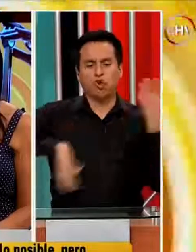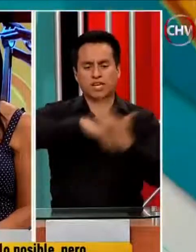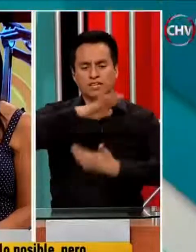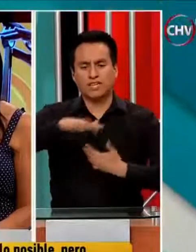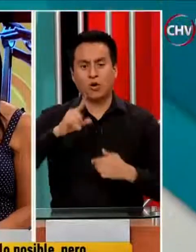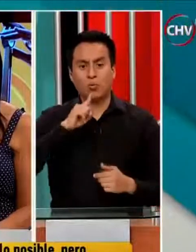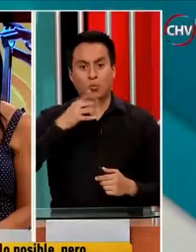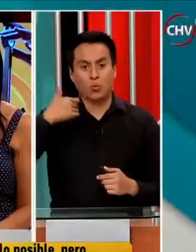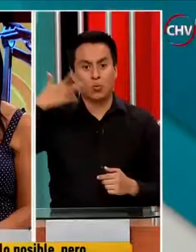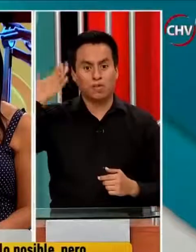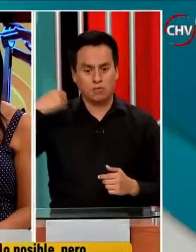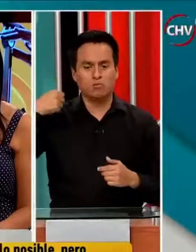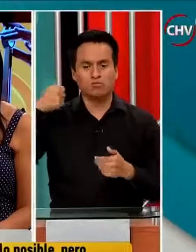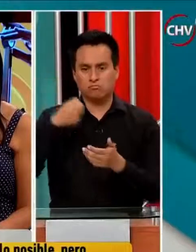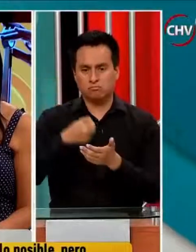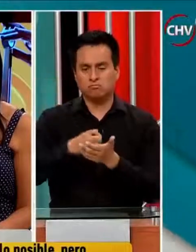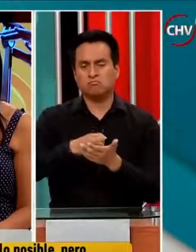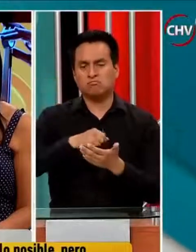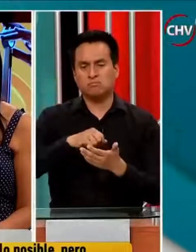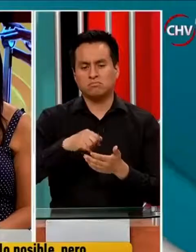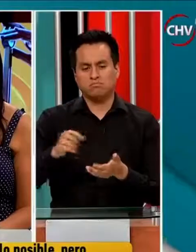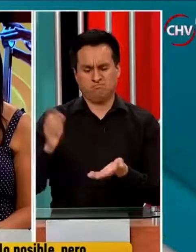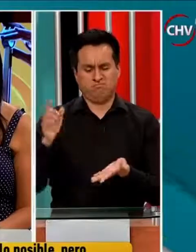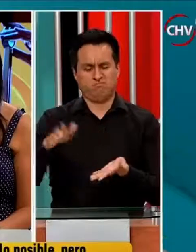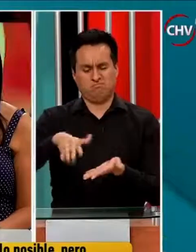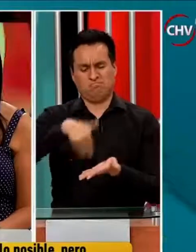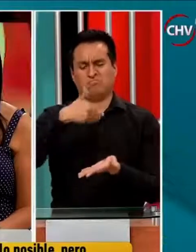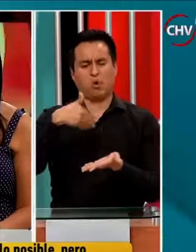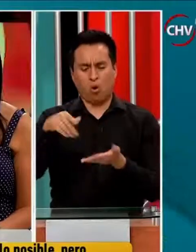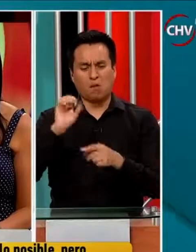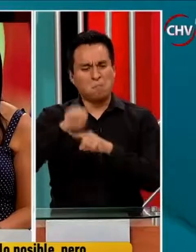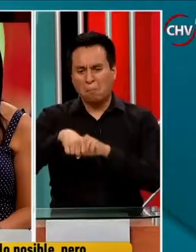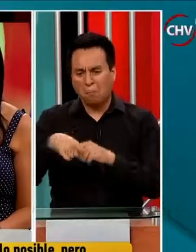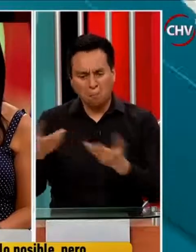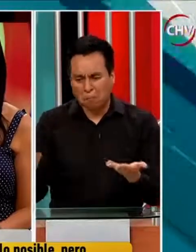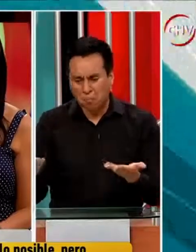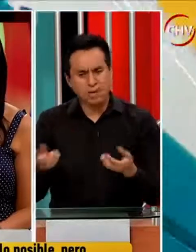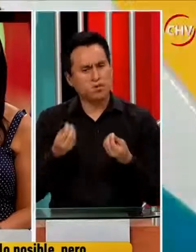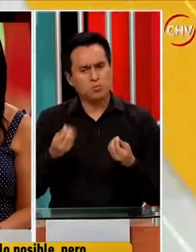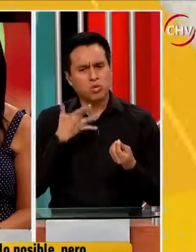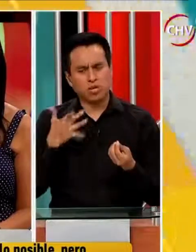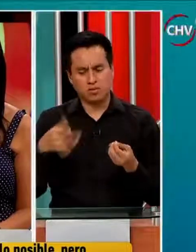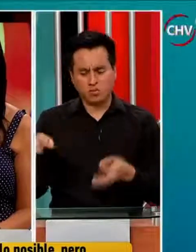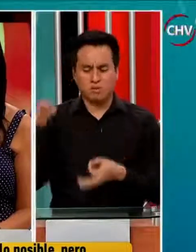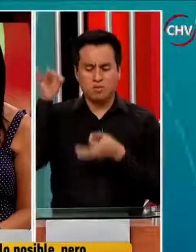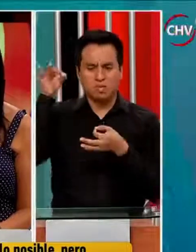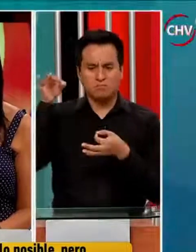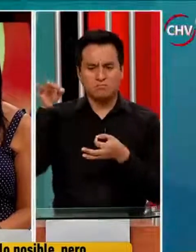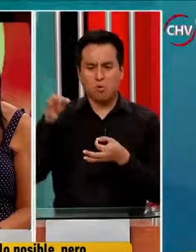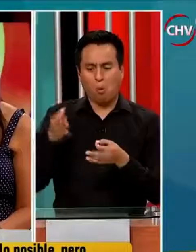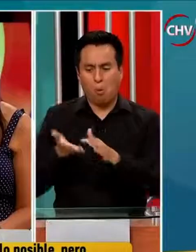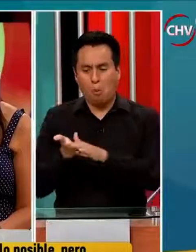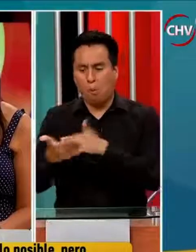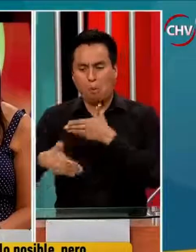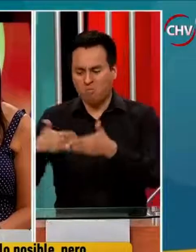vez. Y me rechazaron la demanda. ¿Por qué? Aquí tengo los papeles. Mándome.